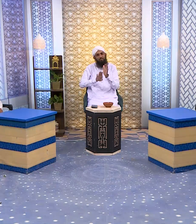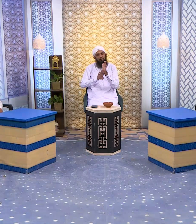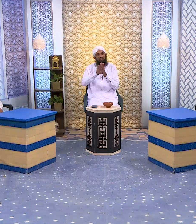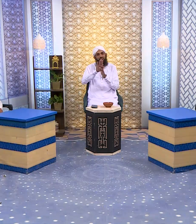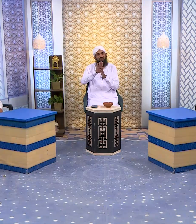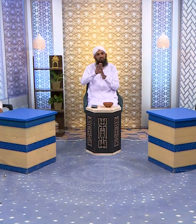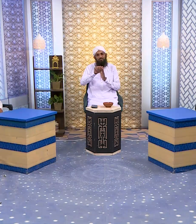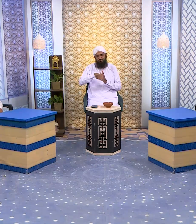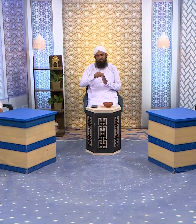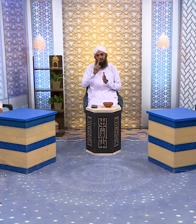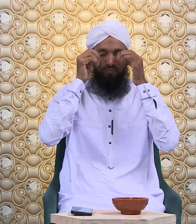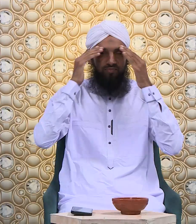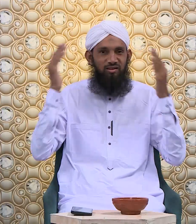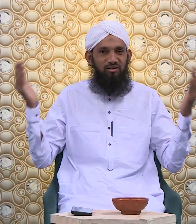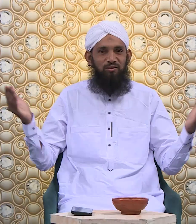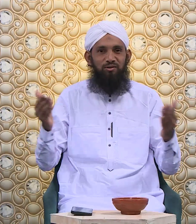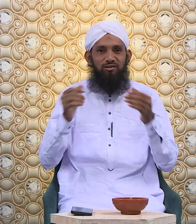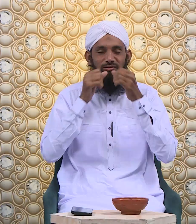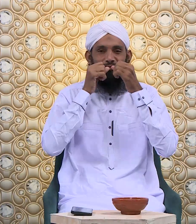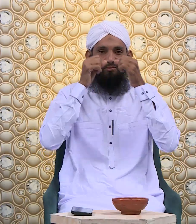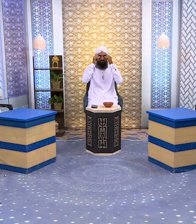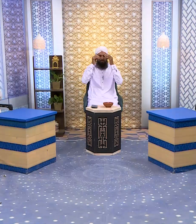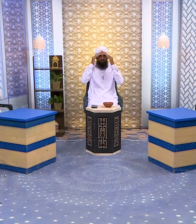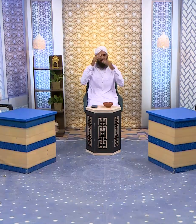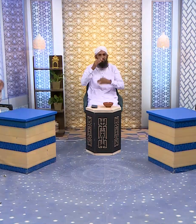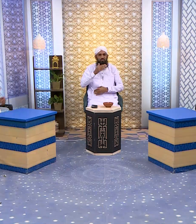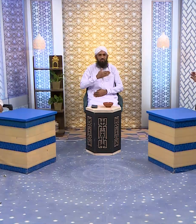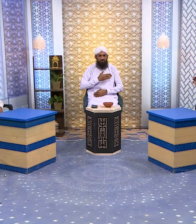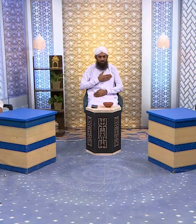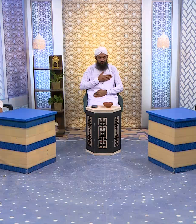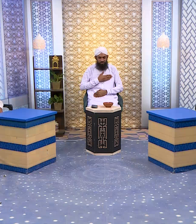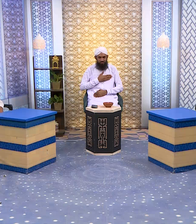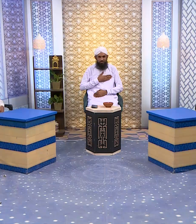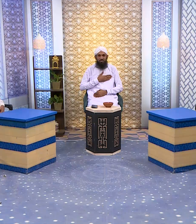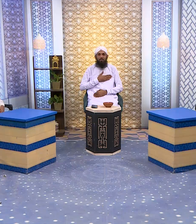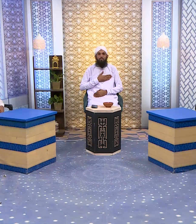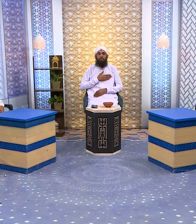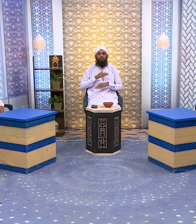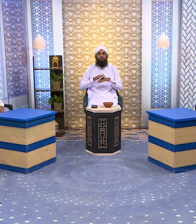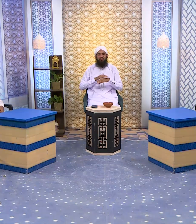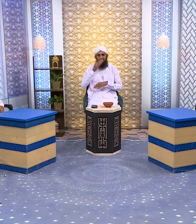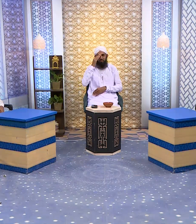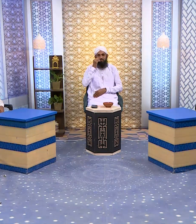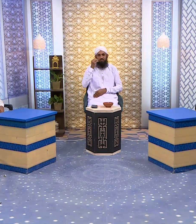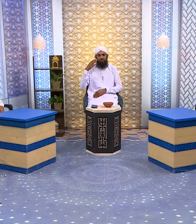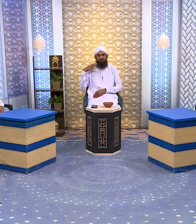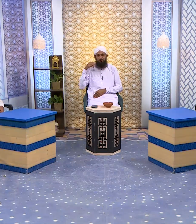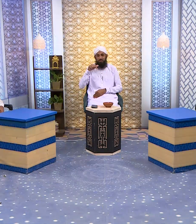کامیابی قدم چومے گی صلو علی الحبیب صلی اللہ علی محمد صلی اللہ علیہ وآلہ وسلم پیارے اسلامی